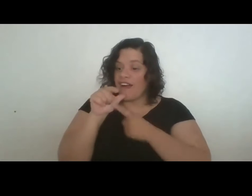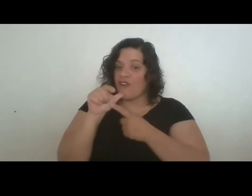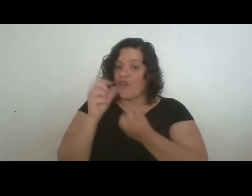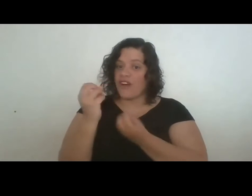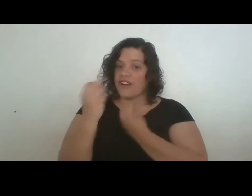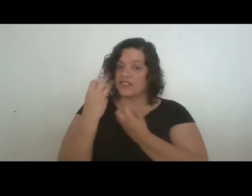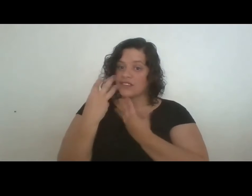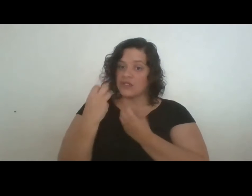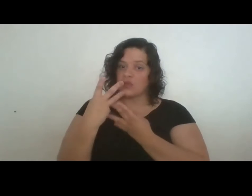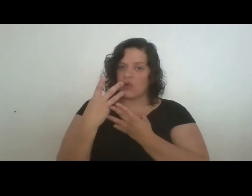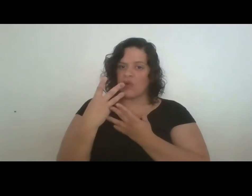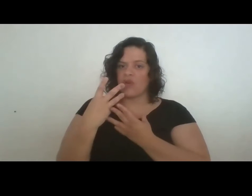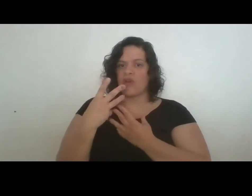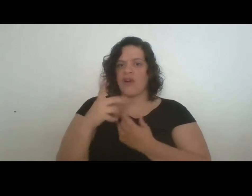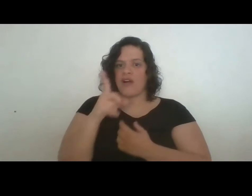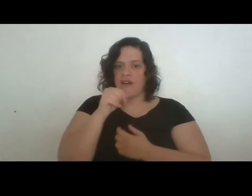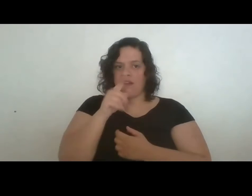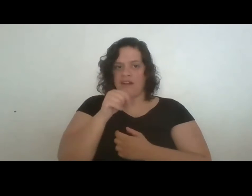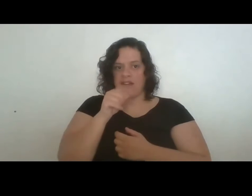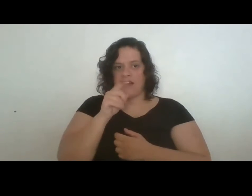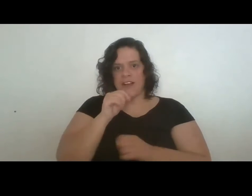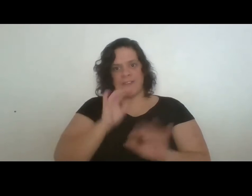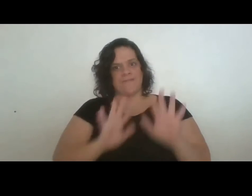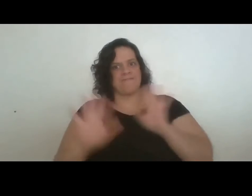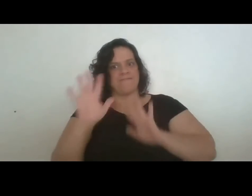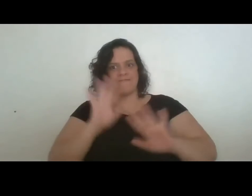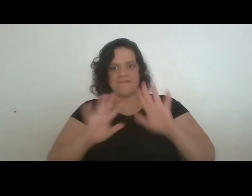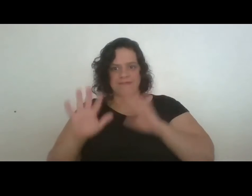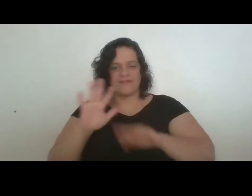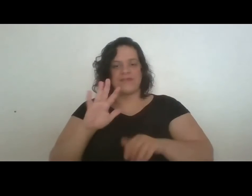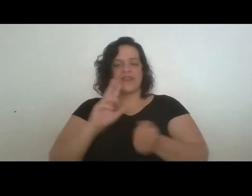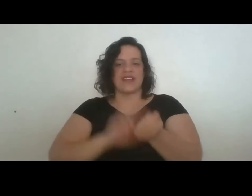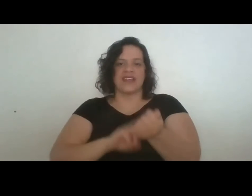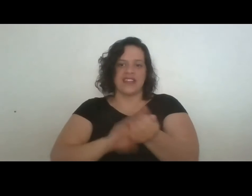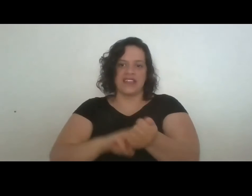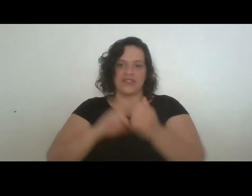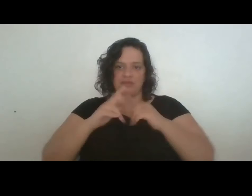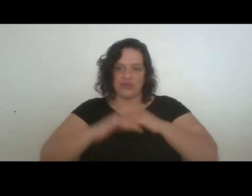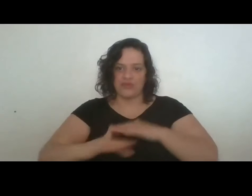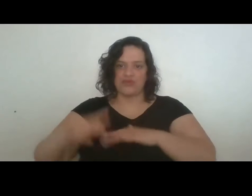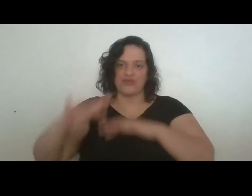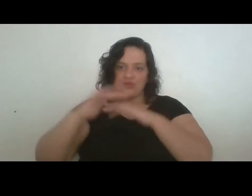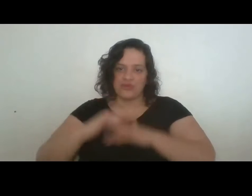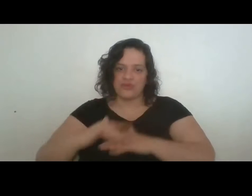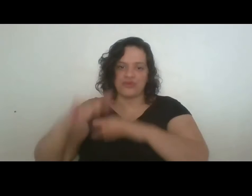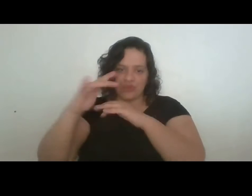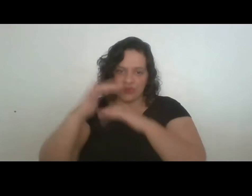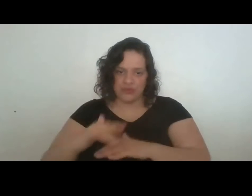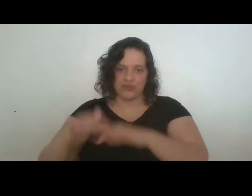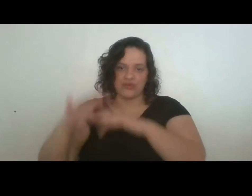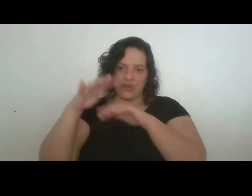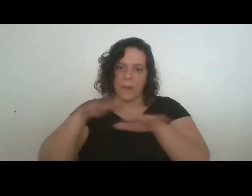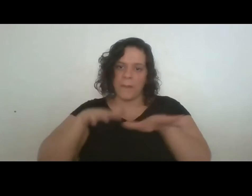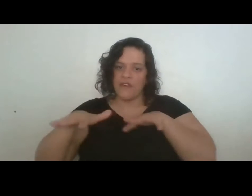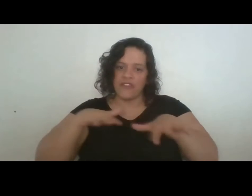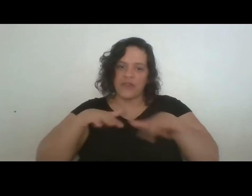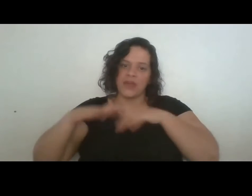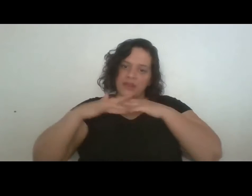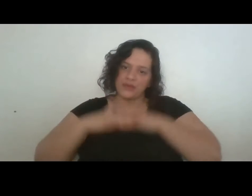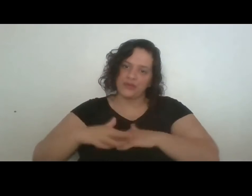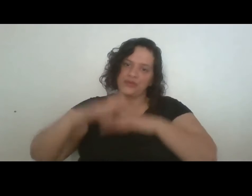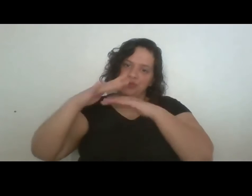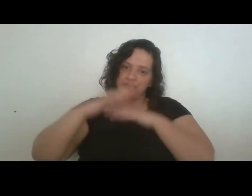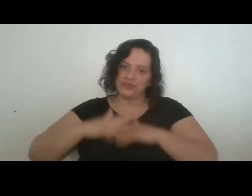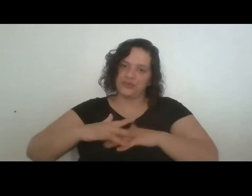resistência, oferece ritmo. Então, de uma certa maneira, o ritmo e movimento, né? Então, de uma certa